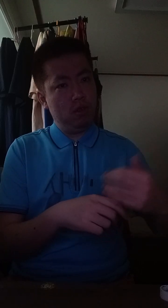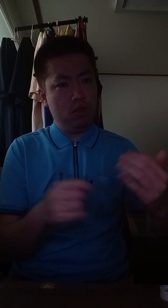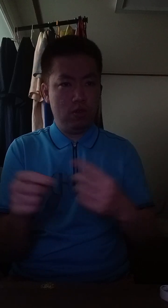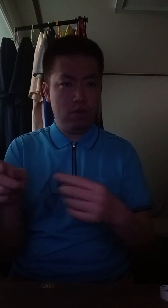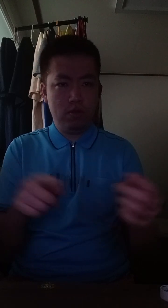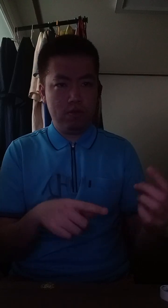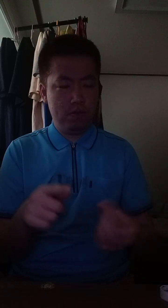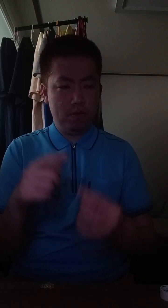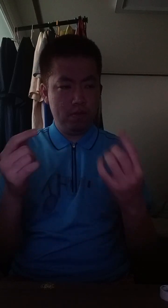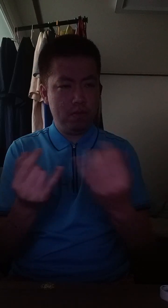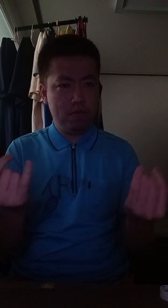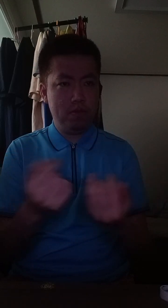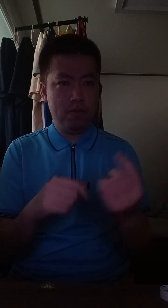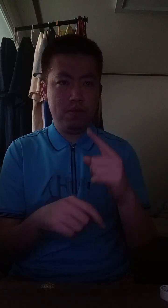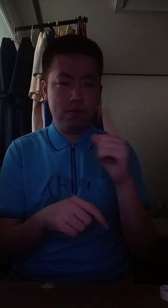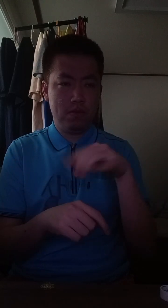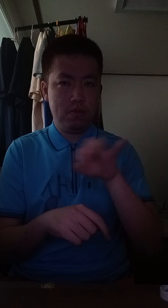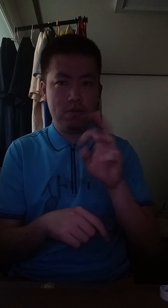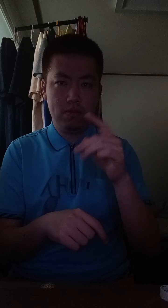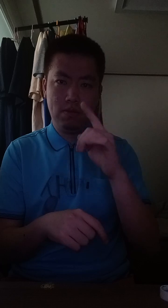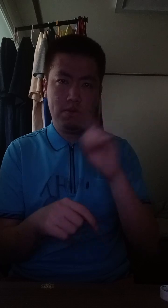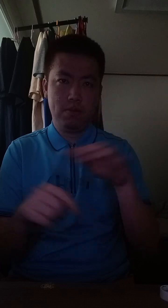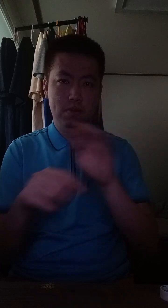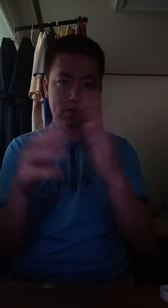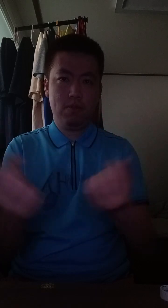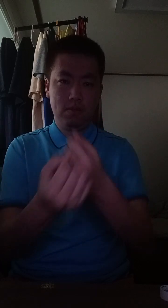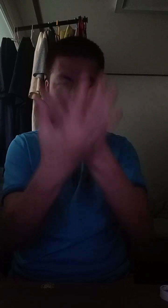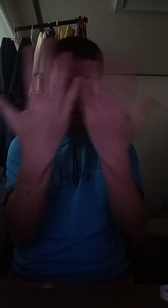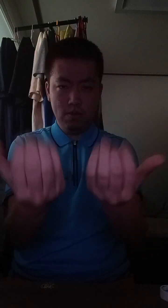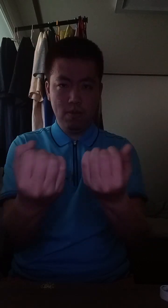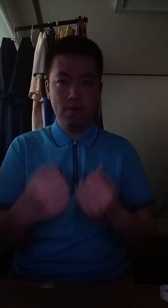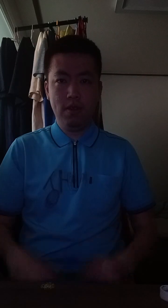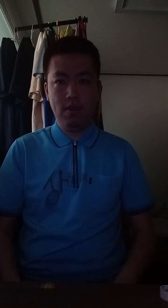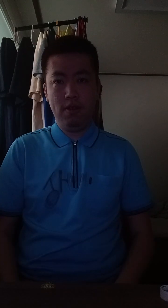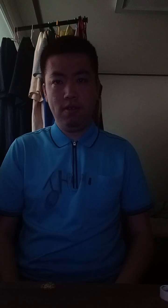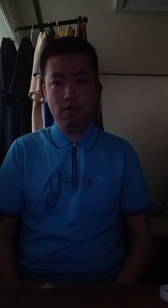구조적으로 설치가 어려운 곳도 있어 큰 문제입니다. 현장 K 신현욱 기자입니다.